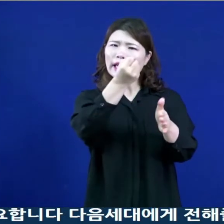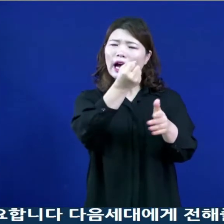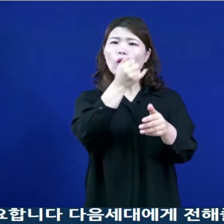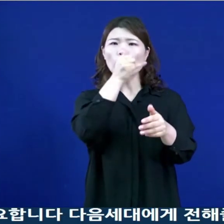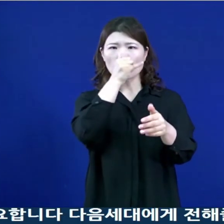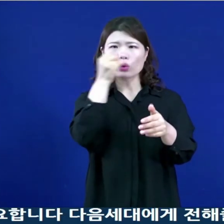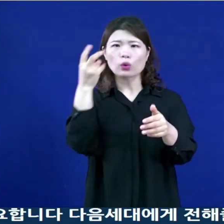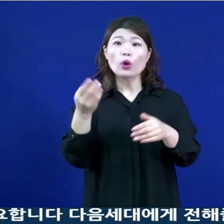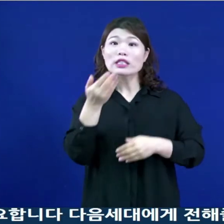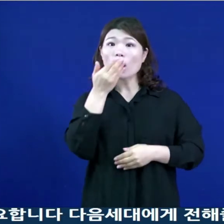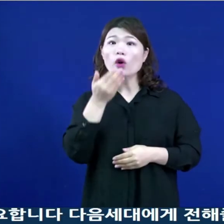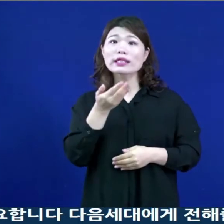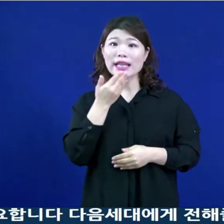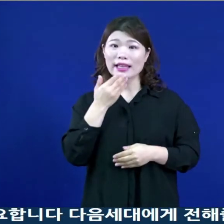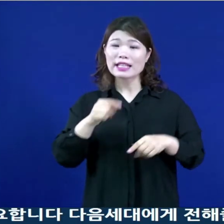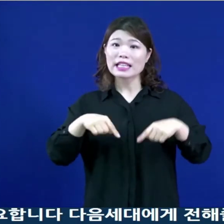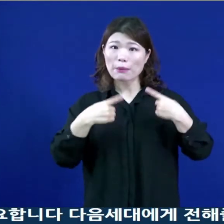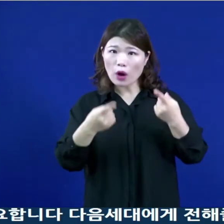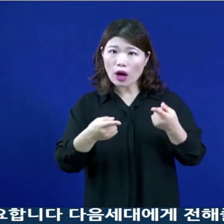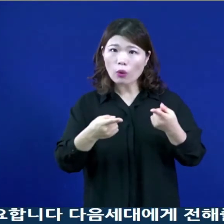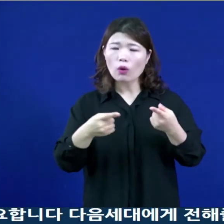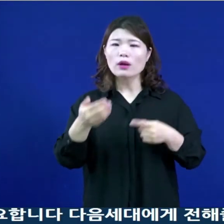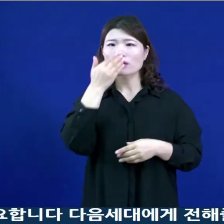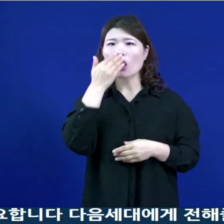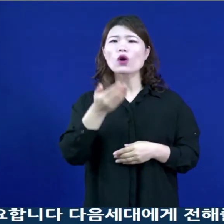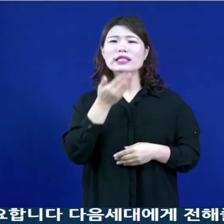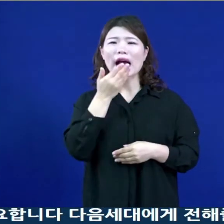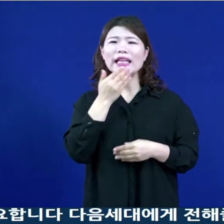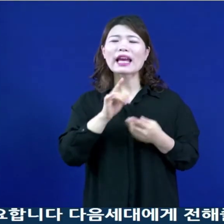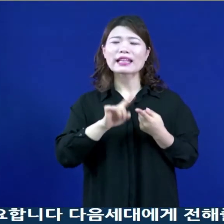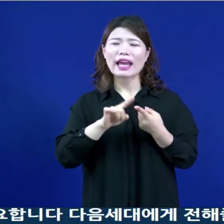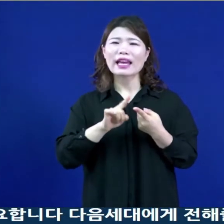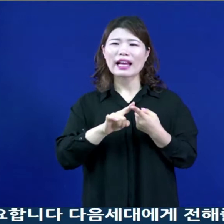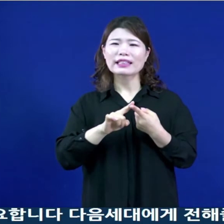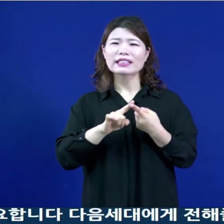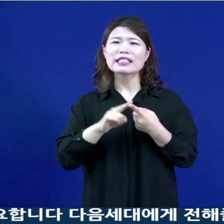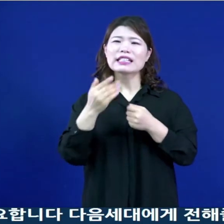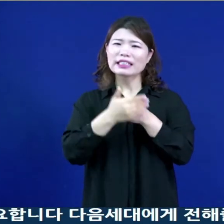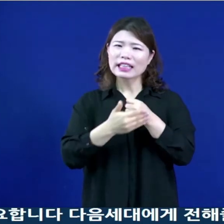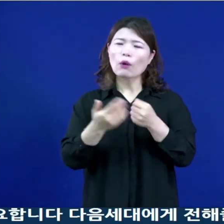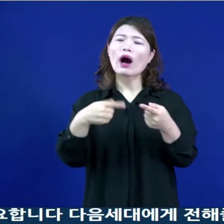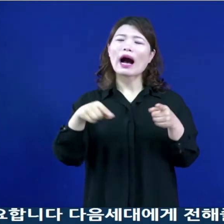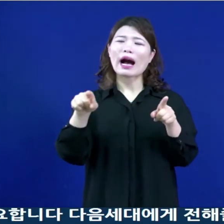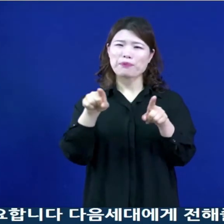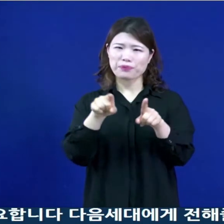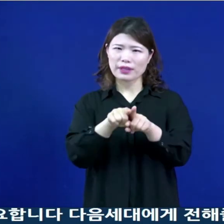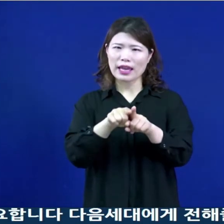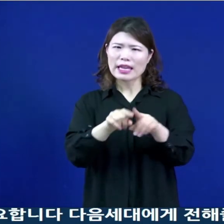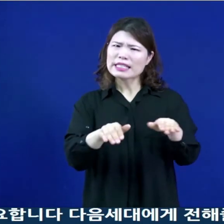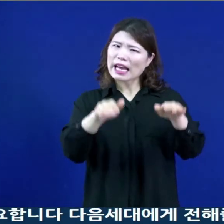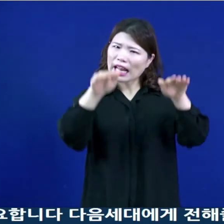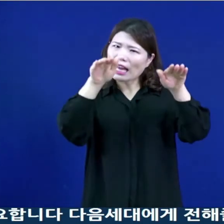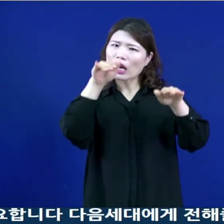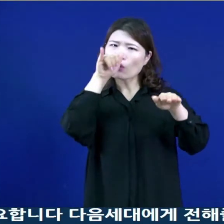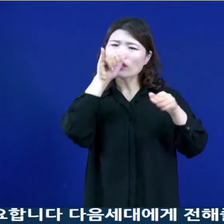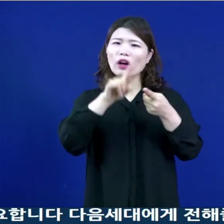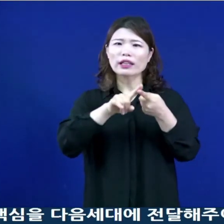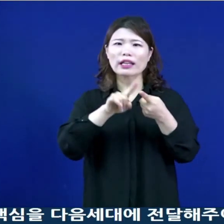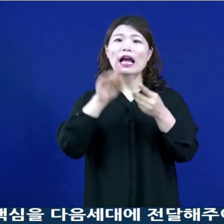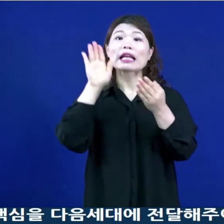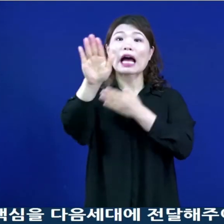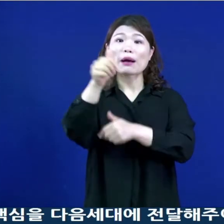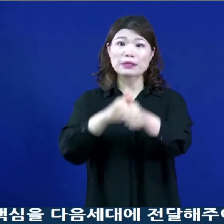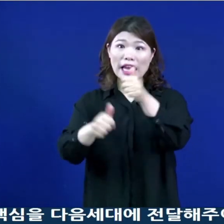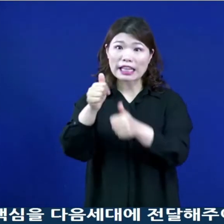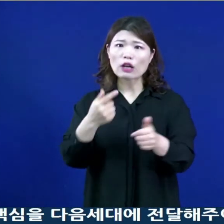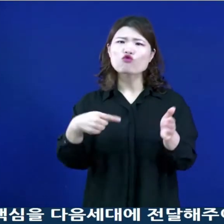성찬에 참여하게 하고 성찬의 은혜와 함께 교회에서 자라게 하는 것은 다음 세대를 세우는 참 중요한 신앙의